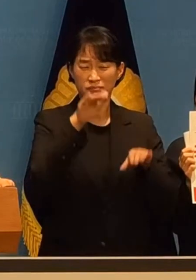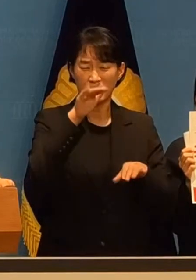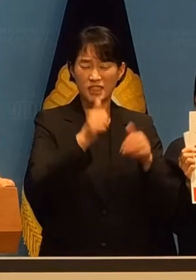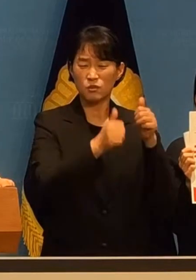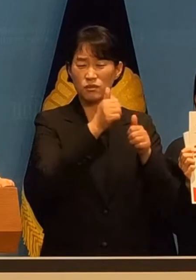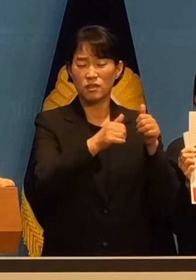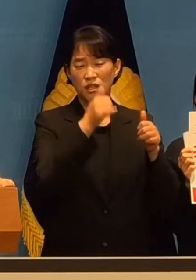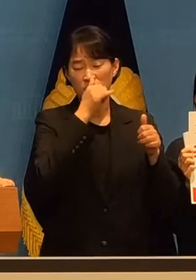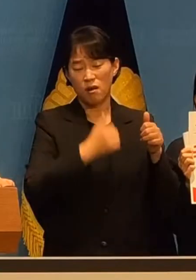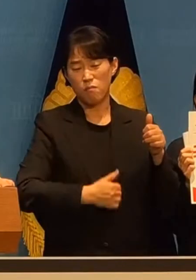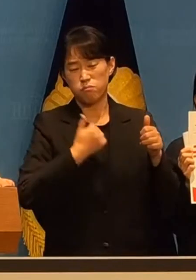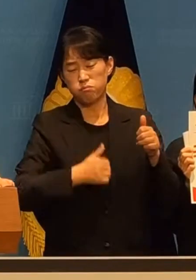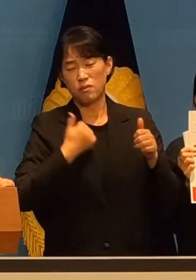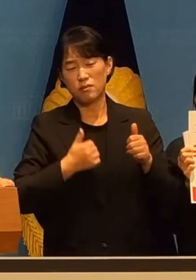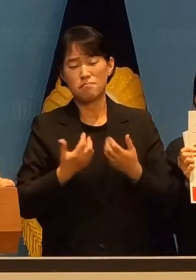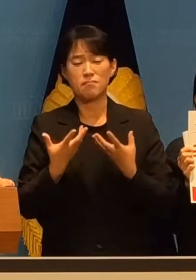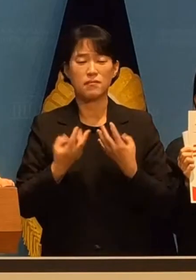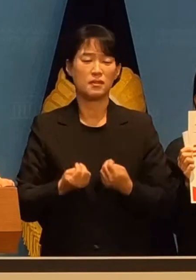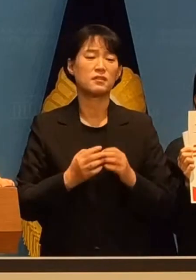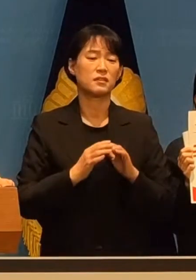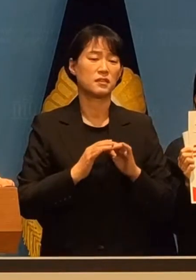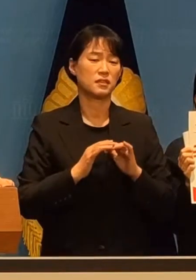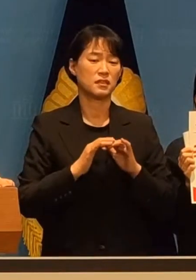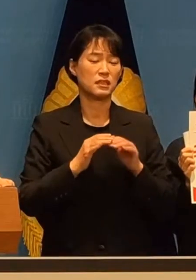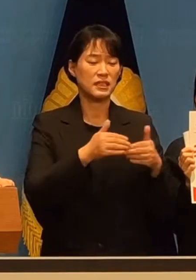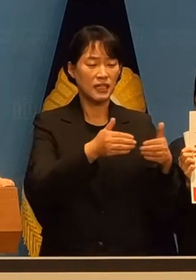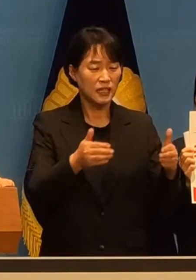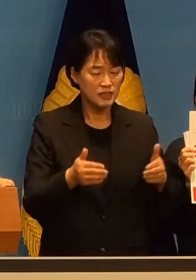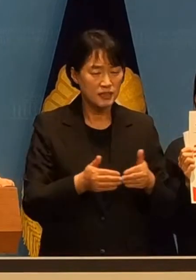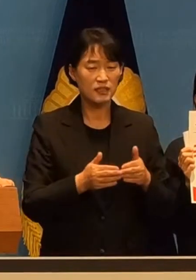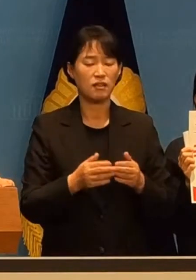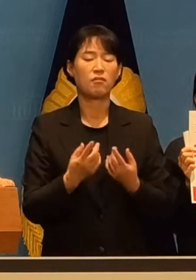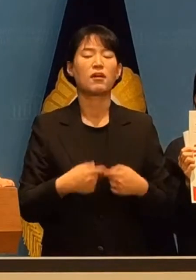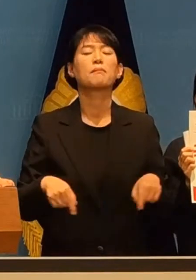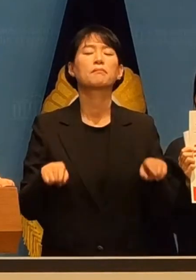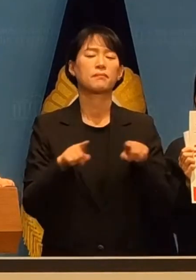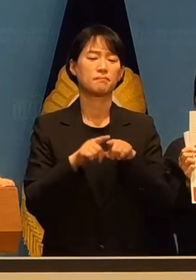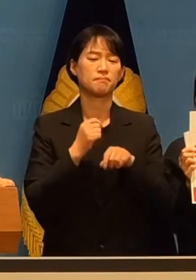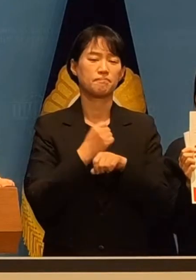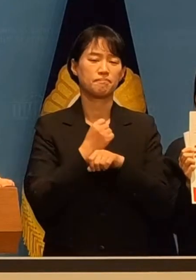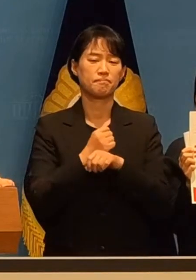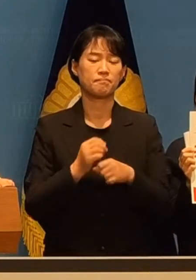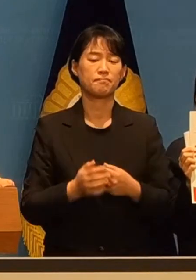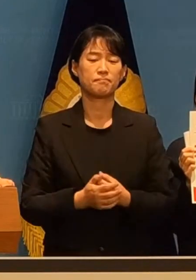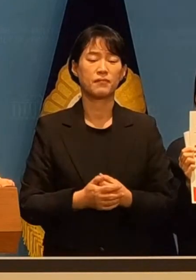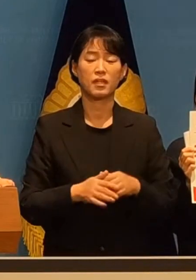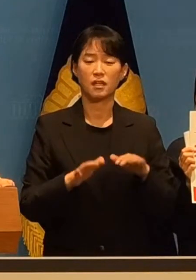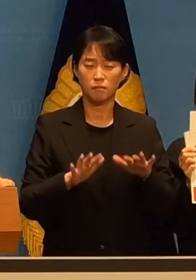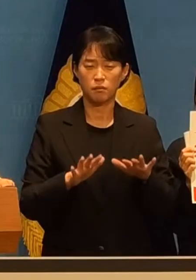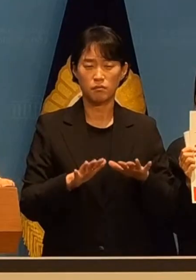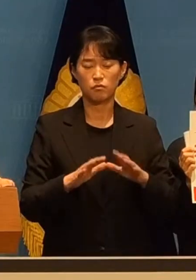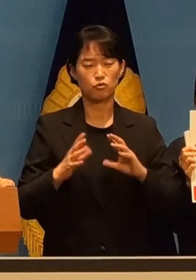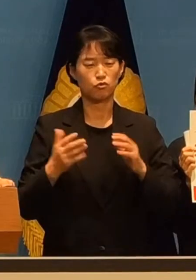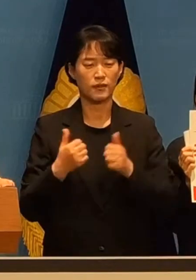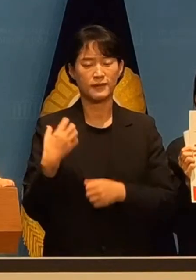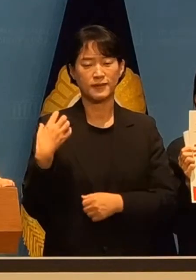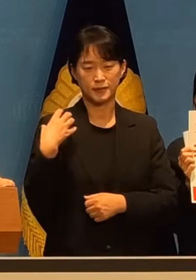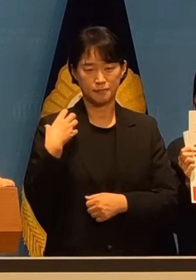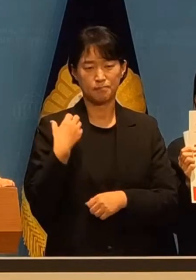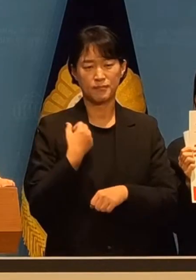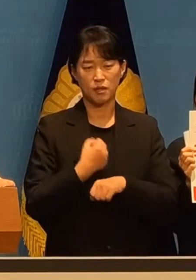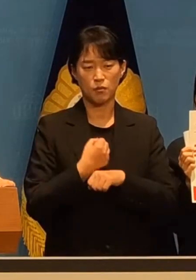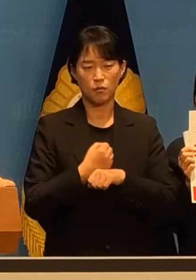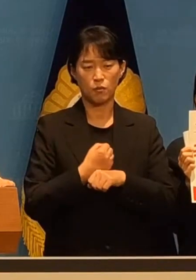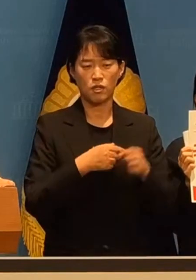있는 많은 단체들 함께 하도록 하겠습니다. 이번만큼은 국회가 책임지고 꼭